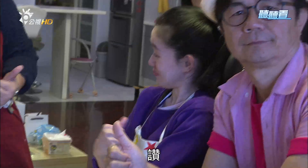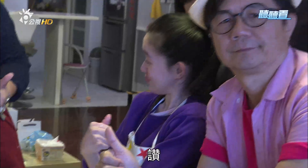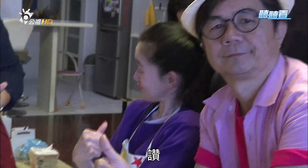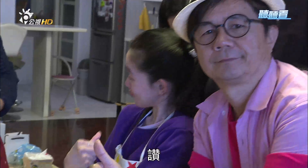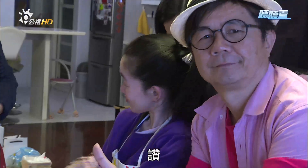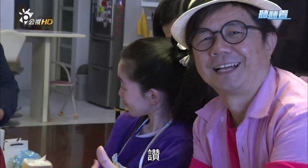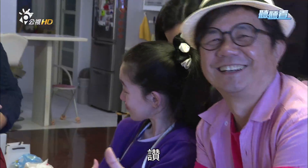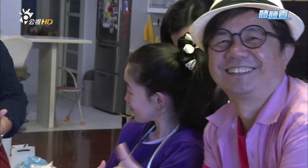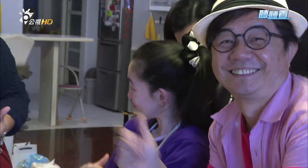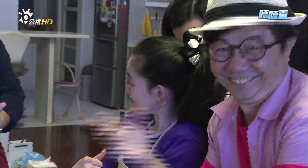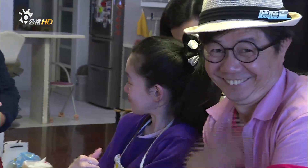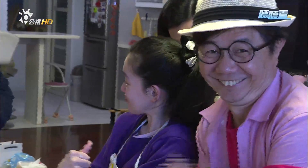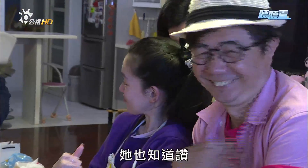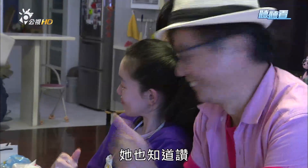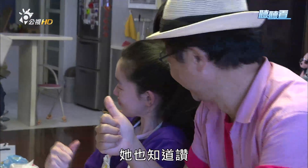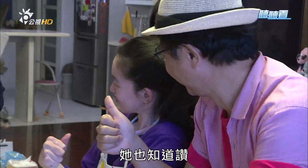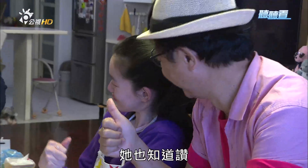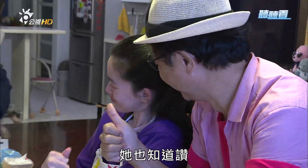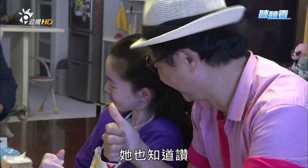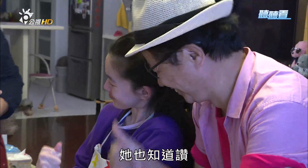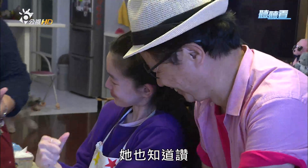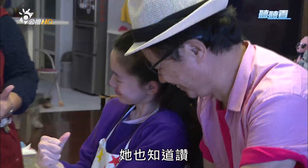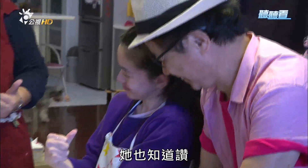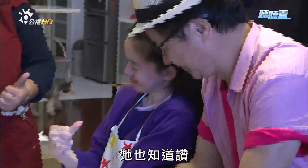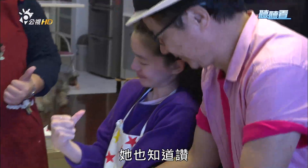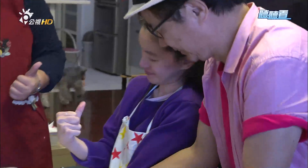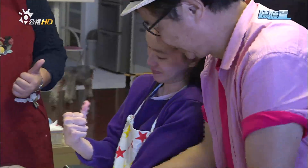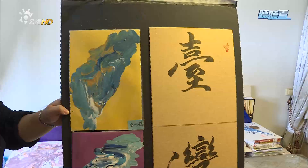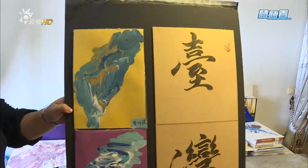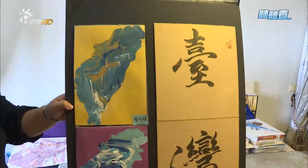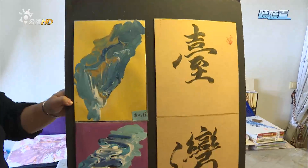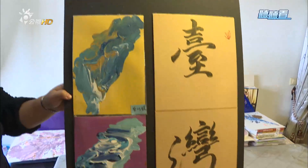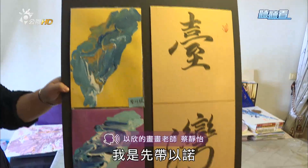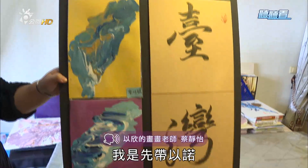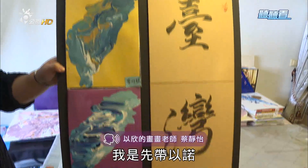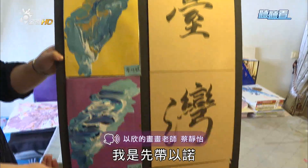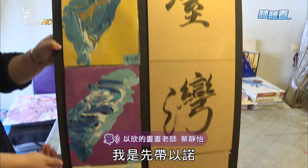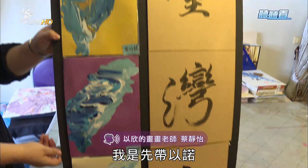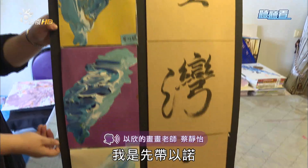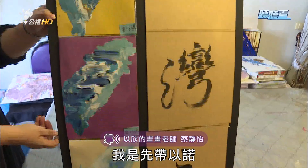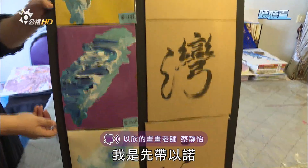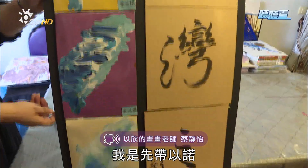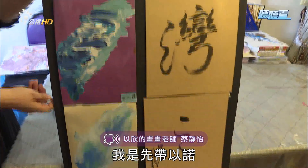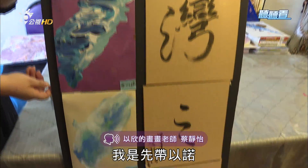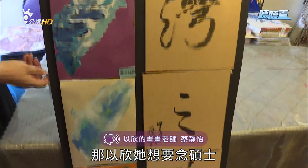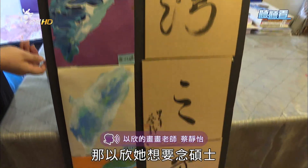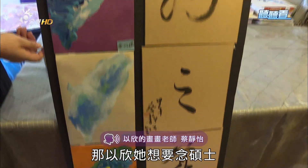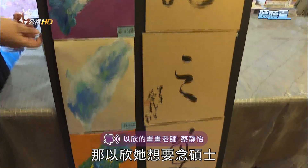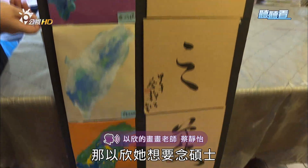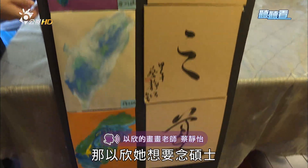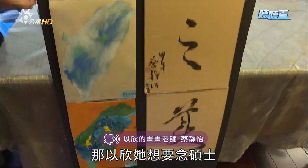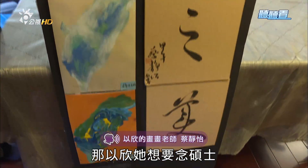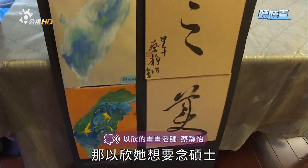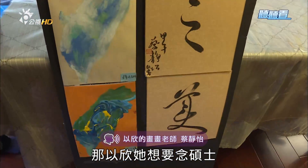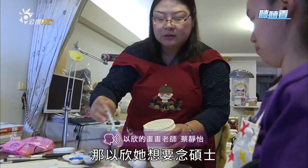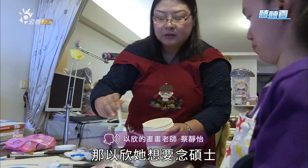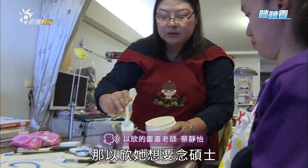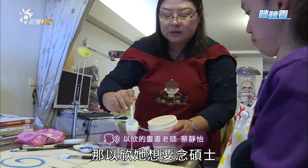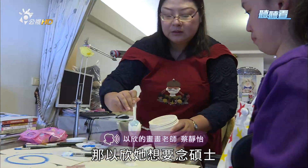赞 赞，他也知道赞。哎， 我是先带乙诺，那乙欣呢他想要念硕